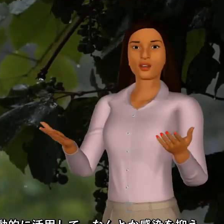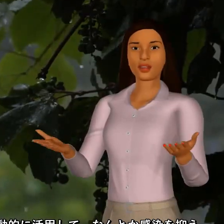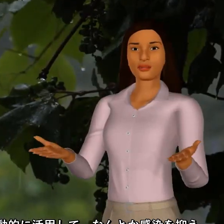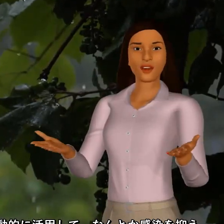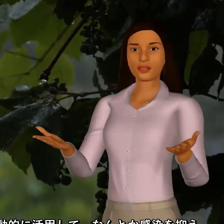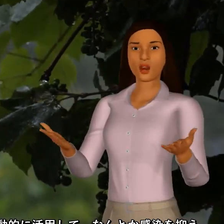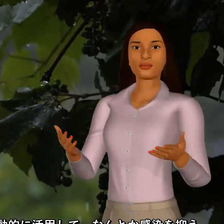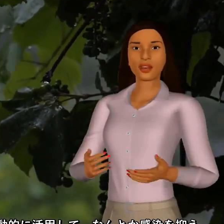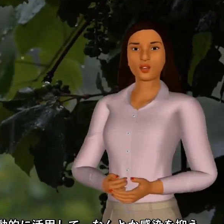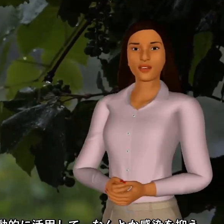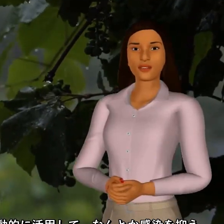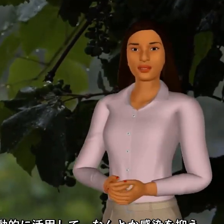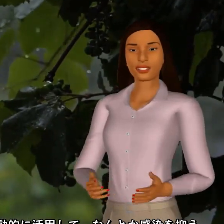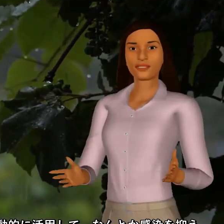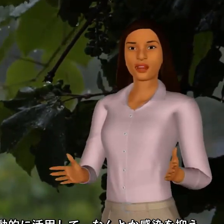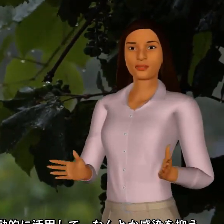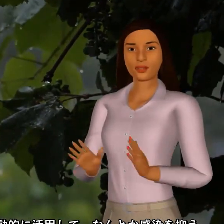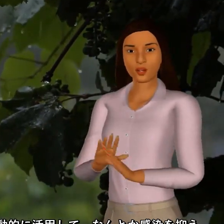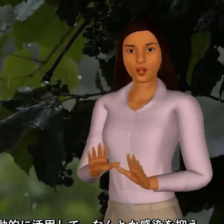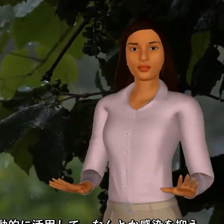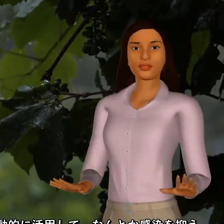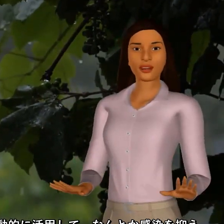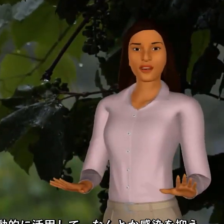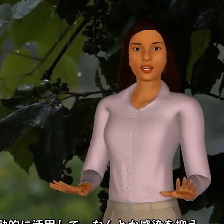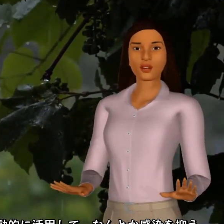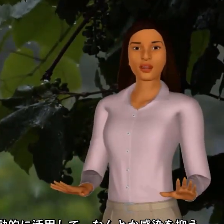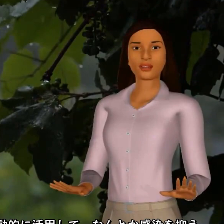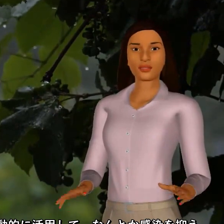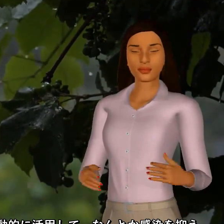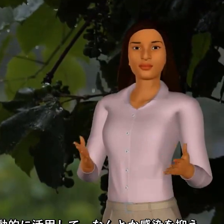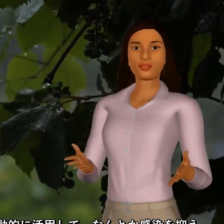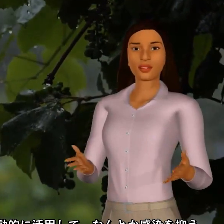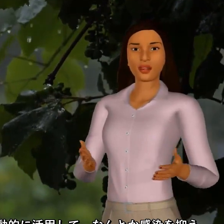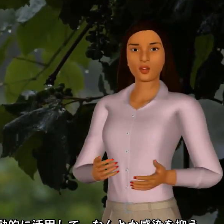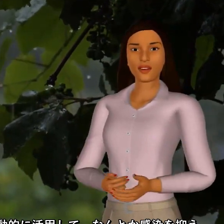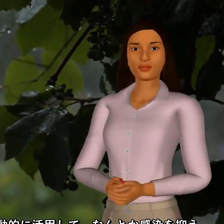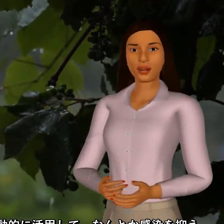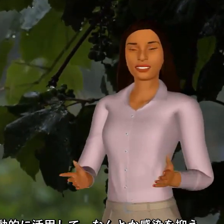動的に活用して、なんとか感染を抑えていきたい、と述べました。